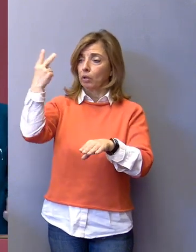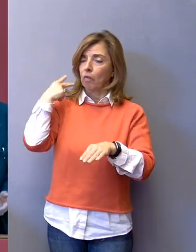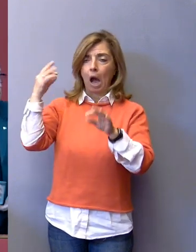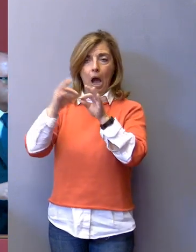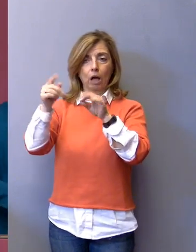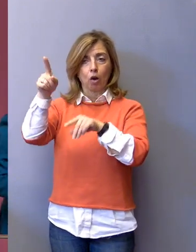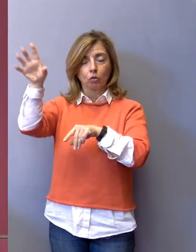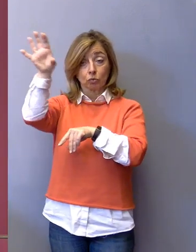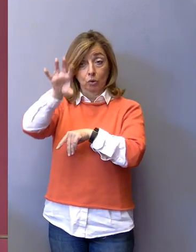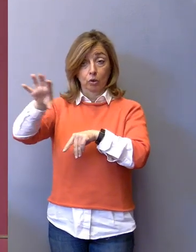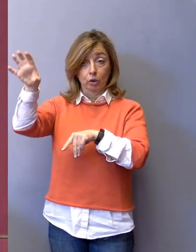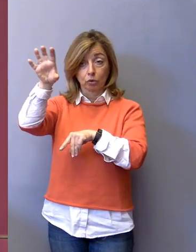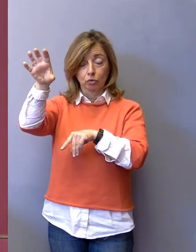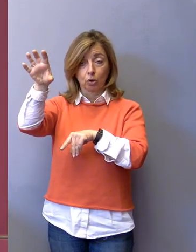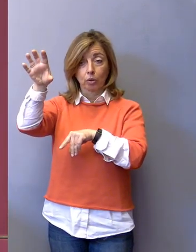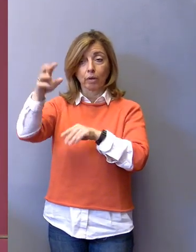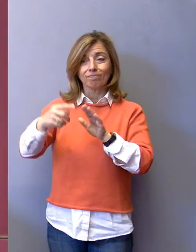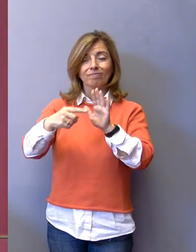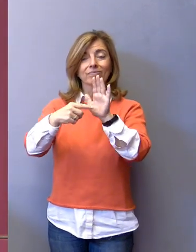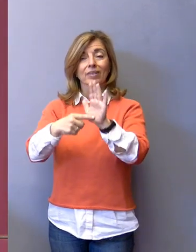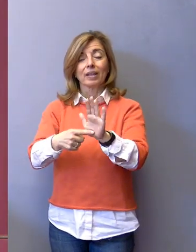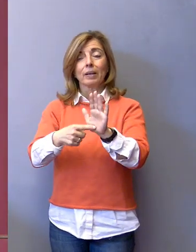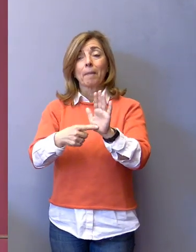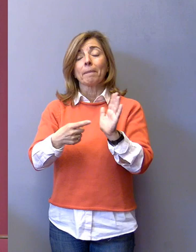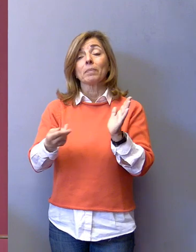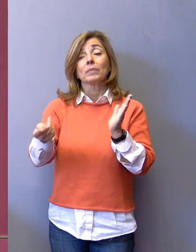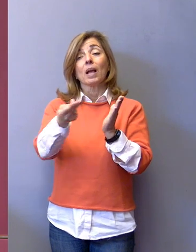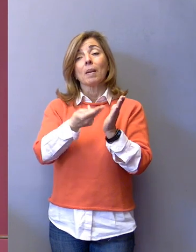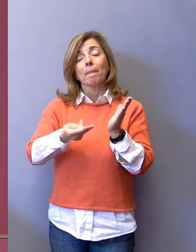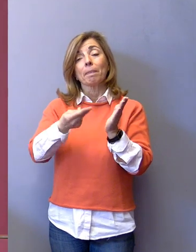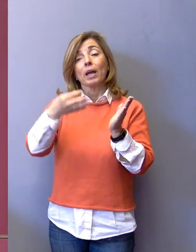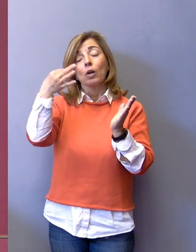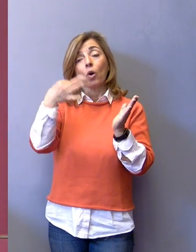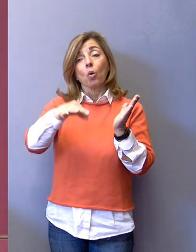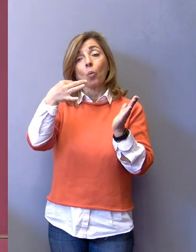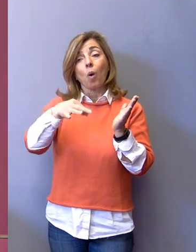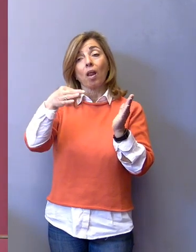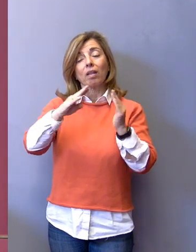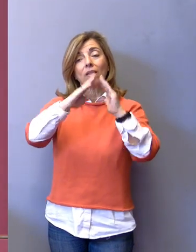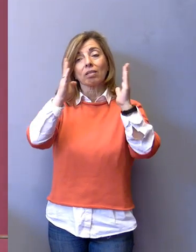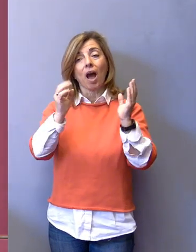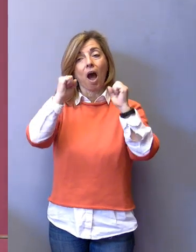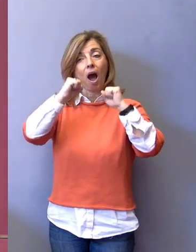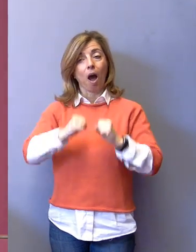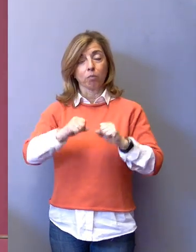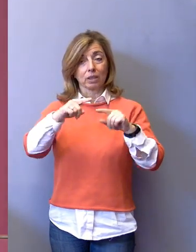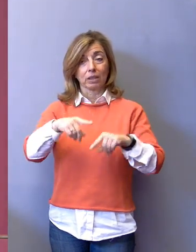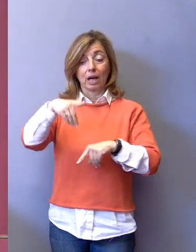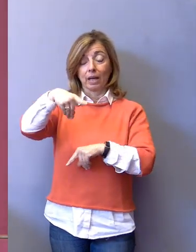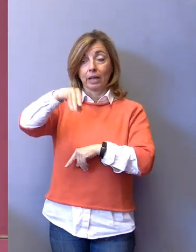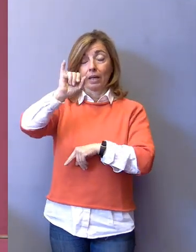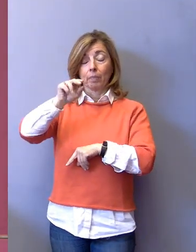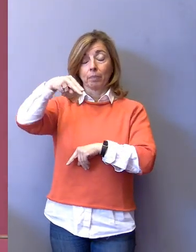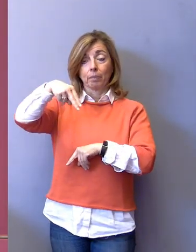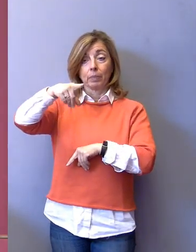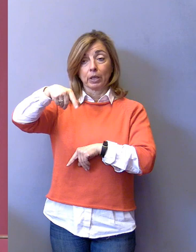al piano sulla qualità dell'abitare il cosiddetto pinqua e questo progetto ha vinto